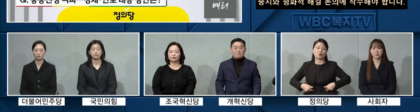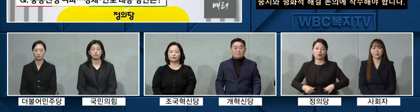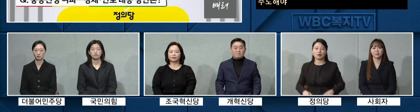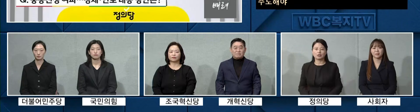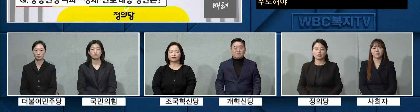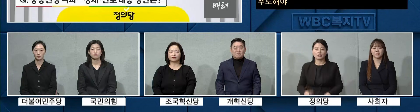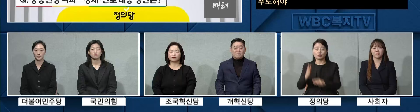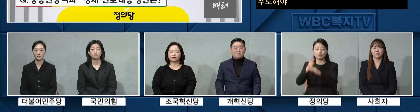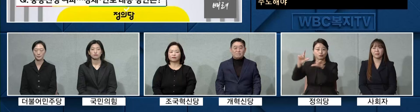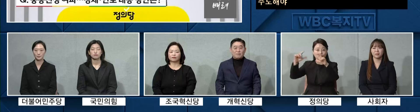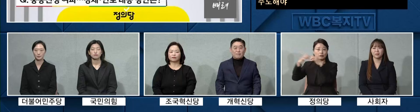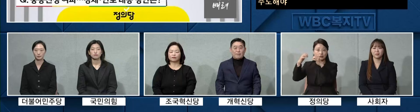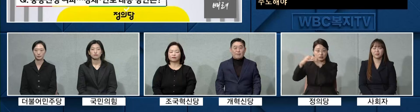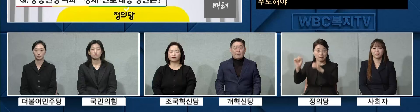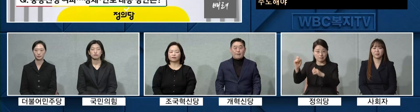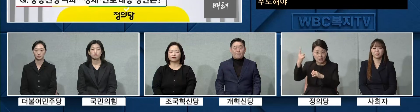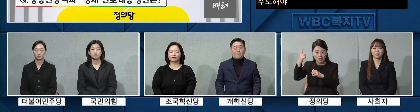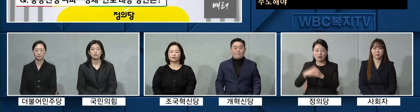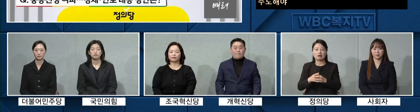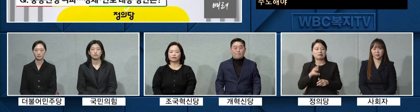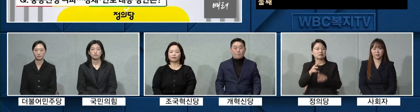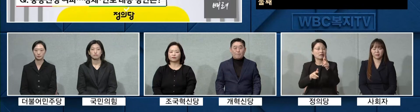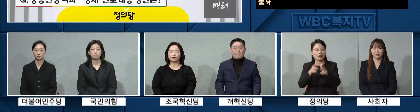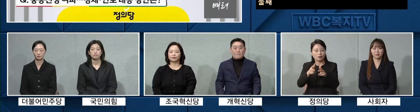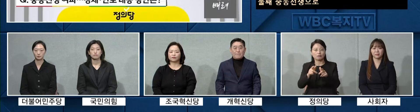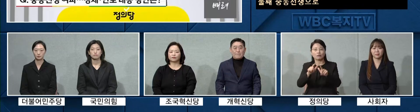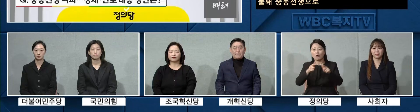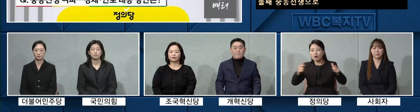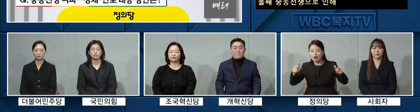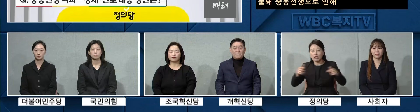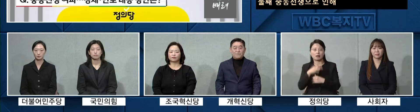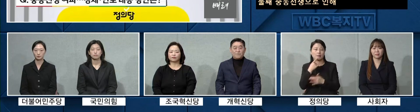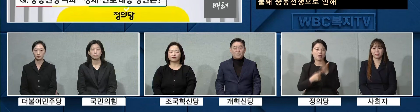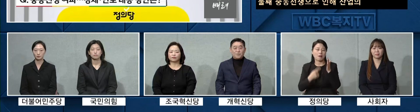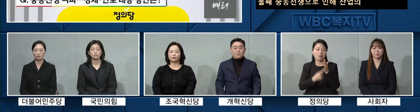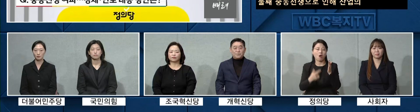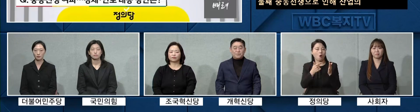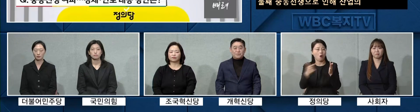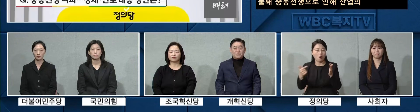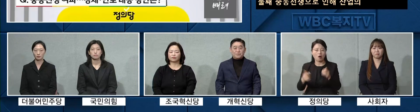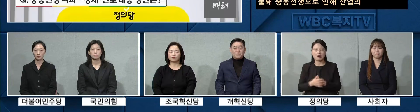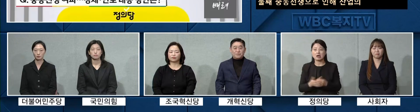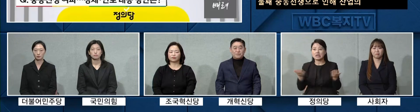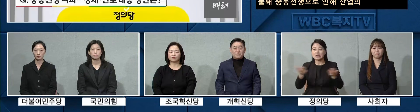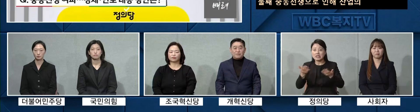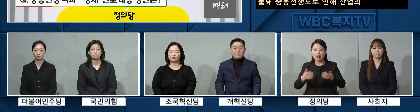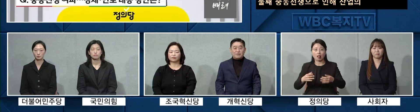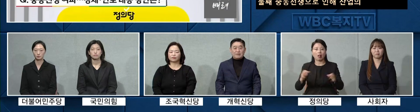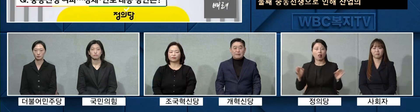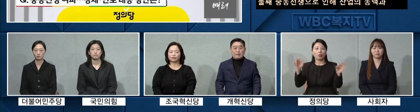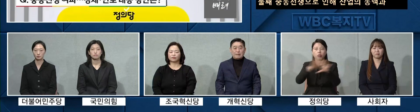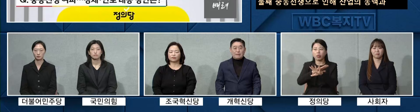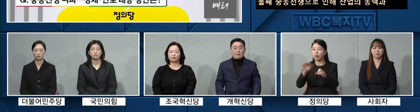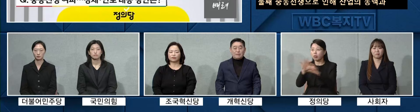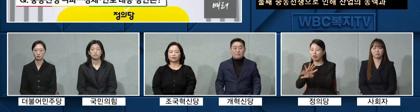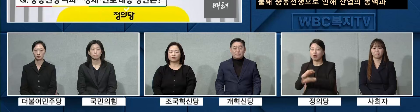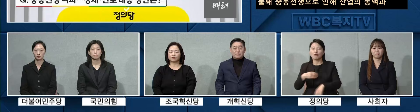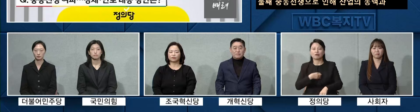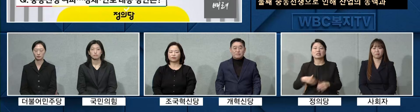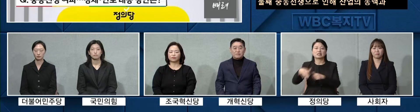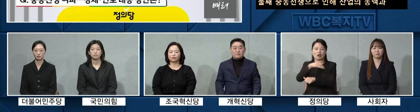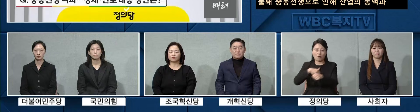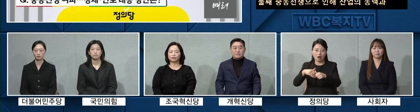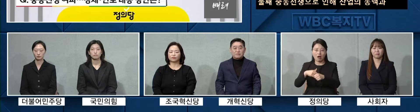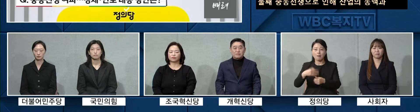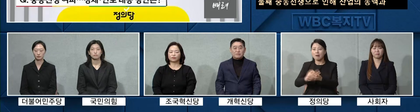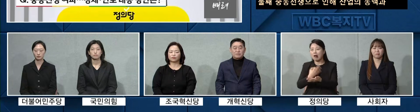중동 전쟁으로 인해 산업의 동맥과 신경망이 끊어지고 일자리와 밥상마저 위협받는 위기